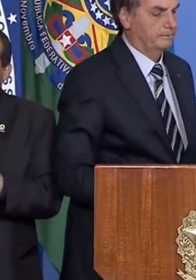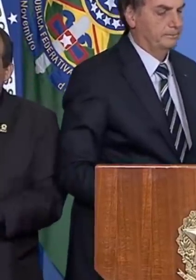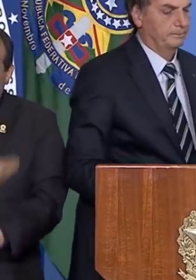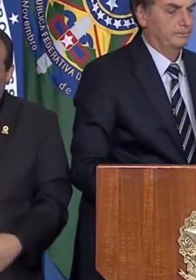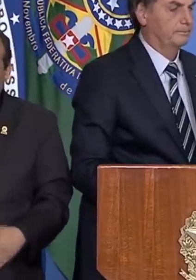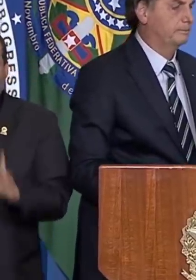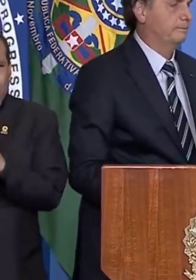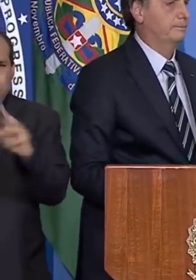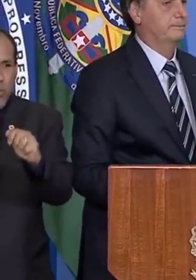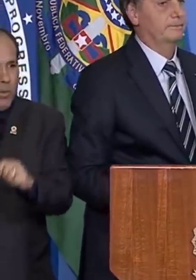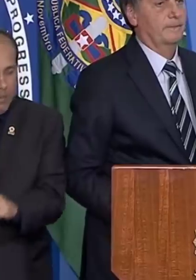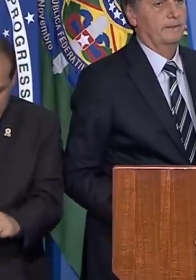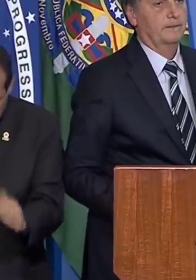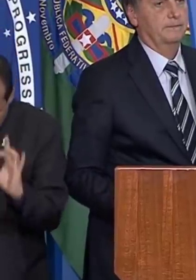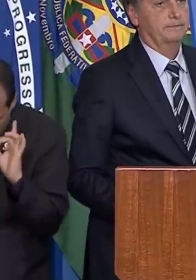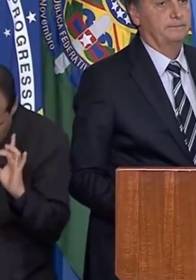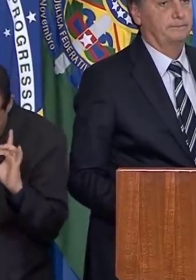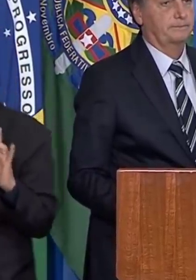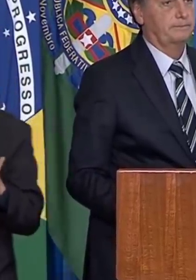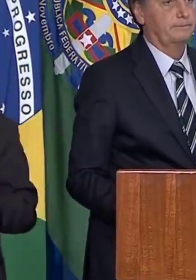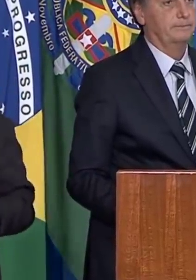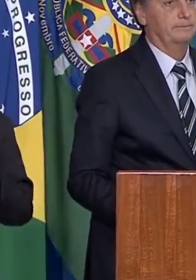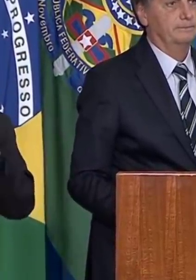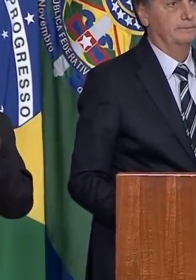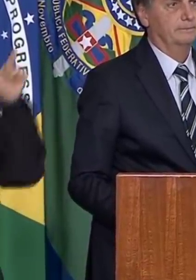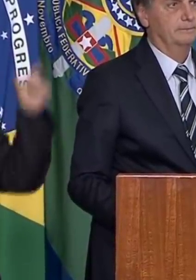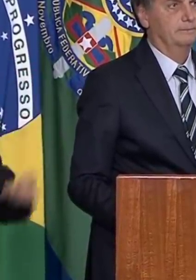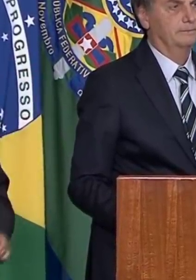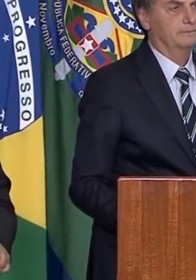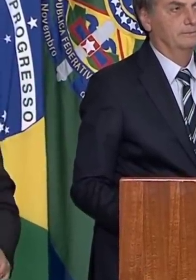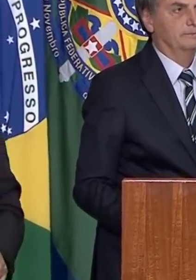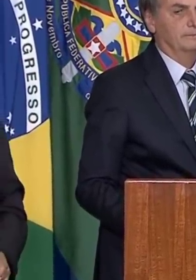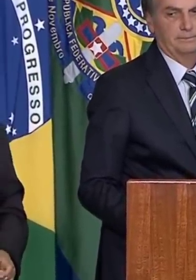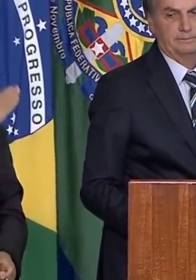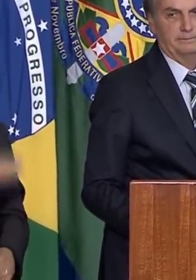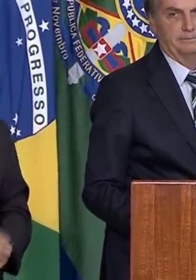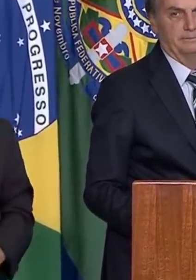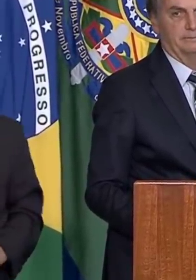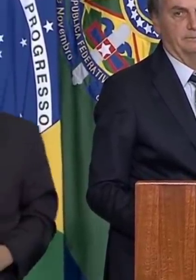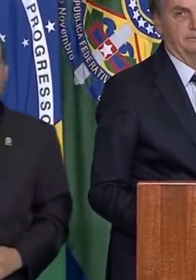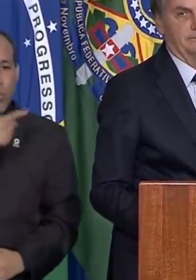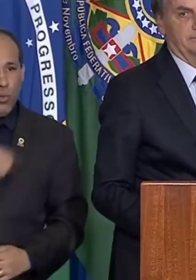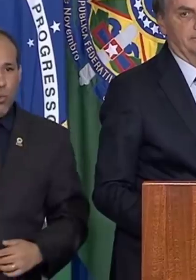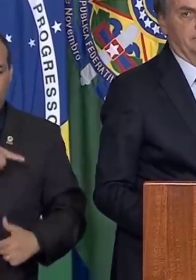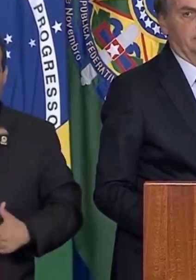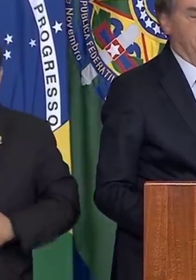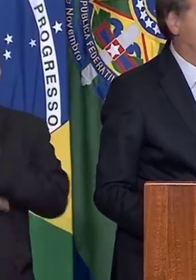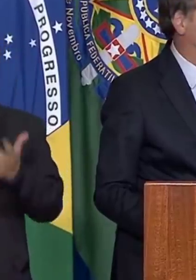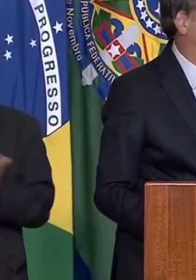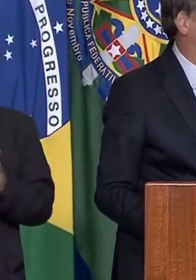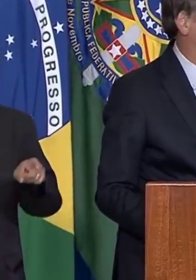todo, especialmente o presidente Bolsonaro. Nós que trabalhamos no